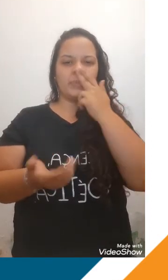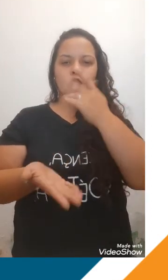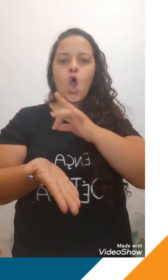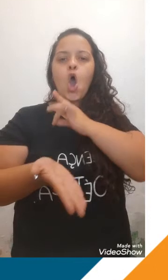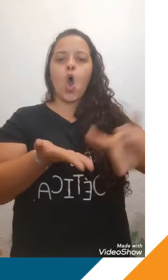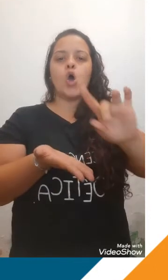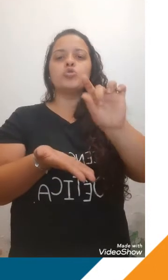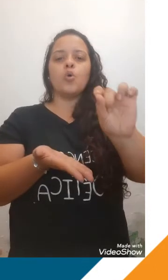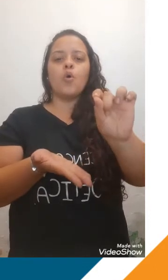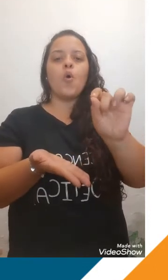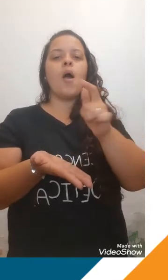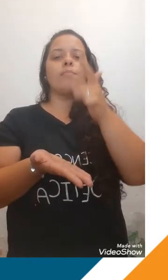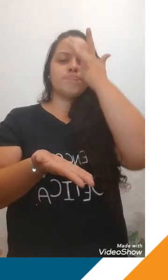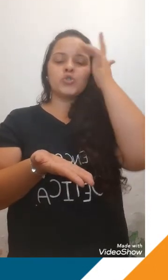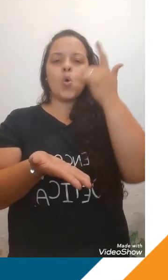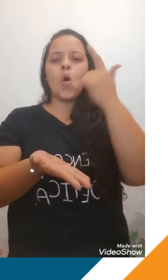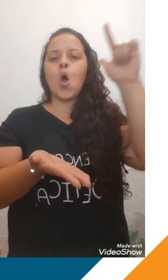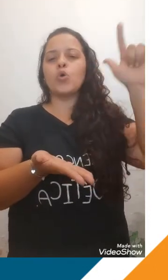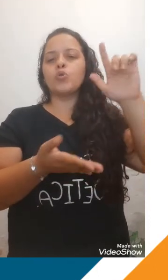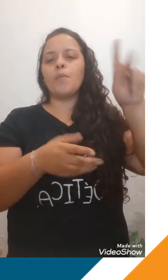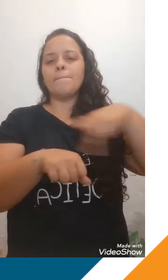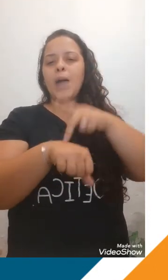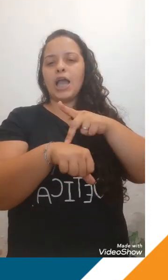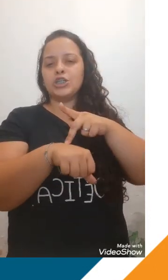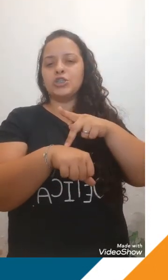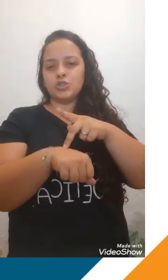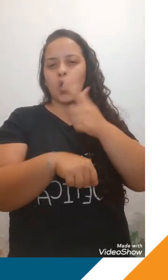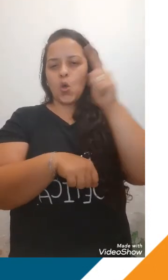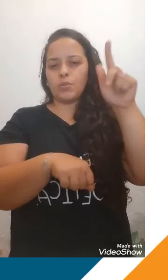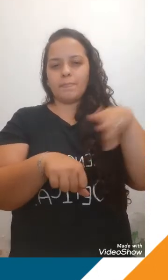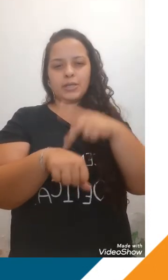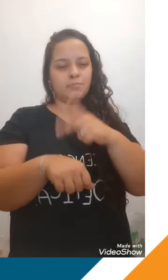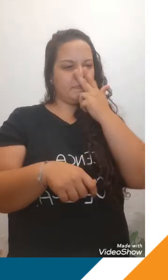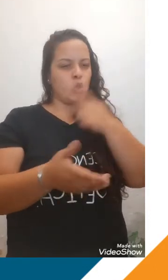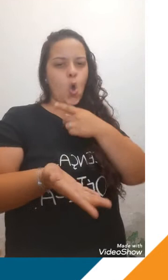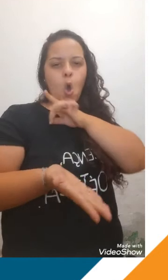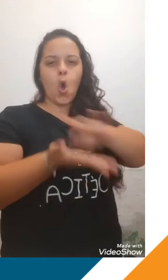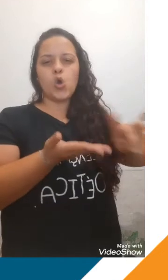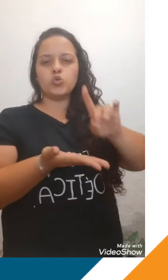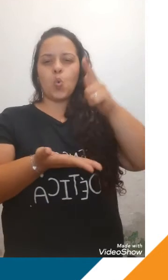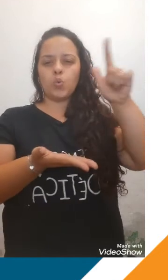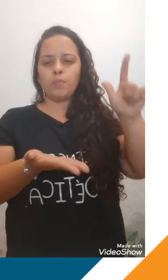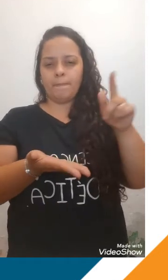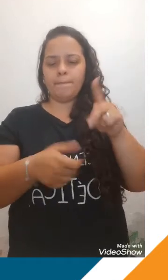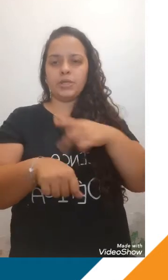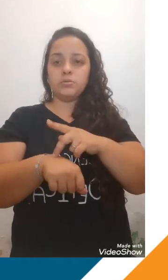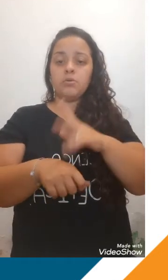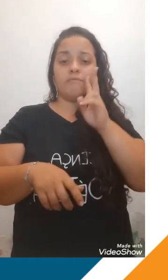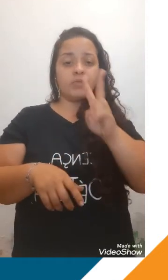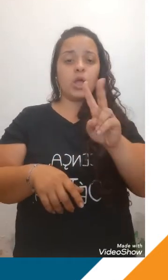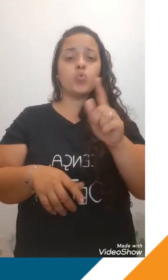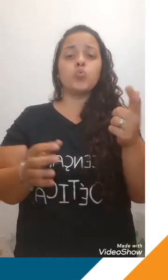a aversão ao estrangeiro, aquele que vem de outra terra. Lembrando que, nesse caso, a gente ainda não tem